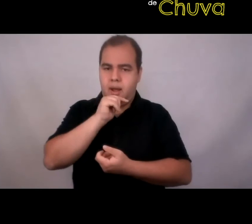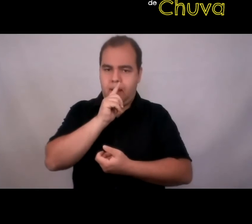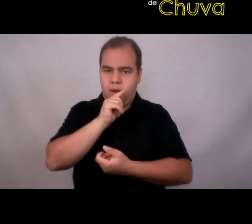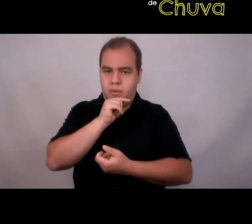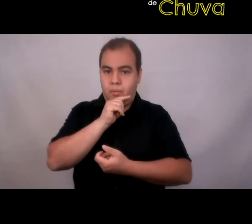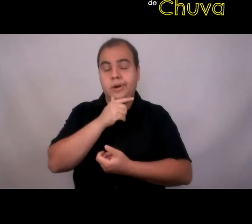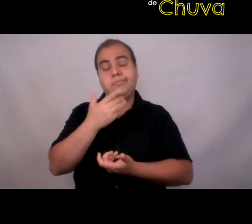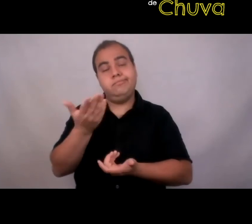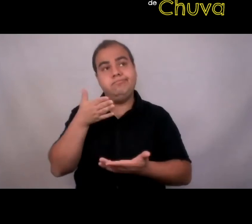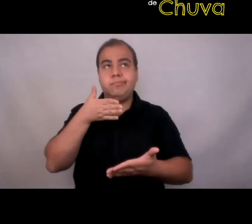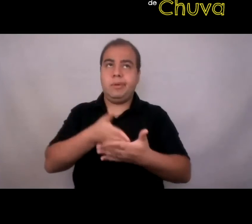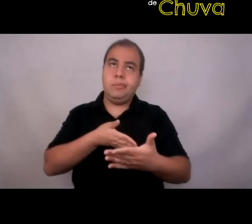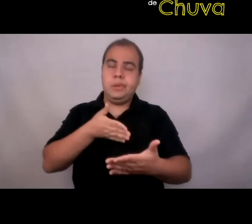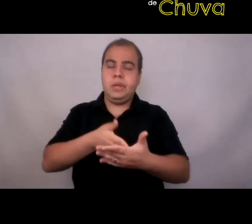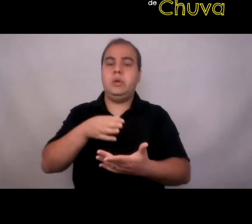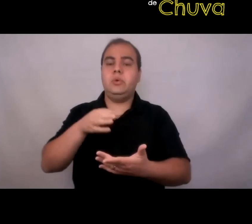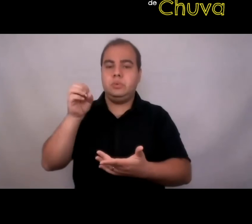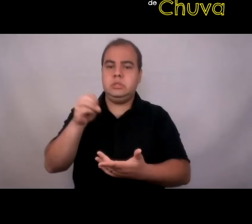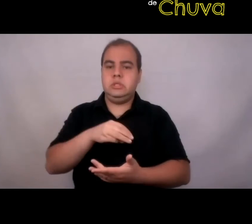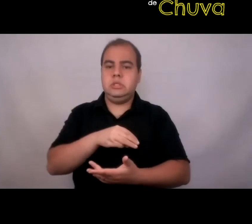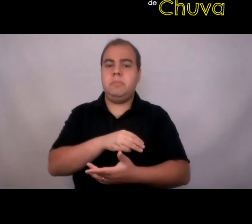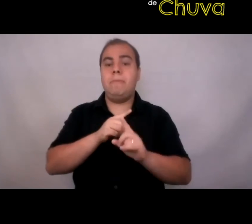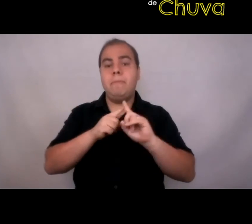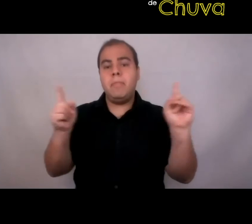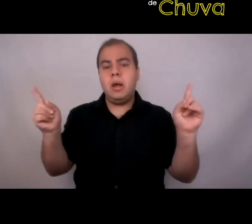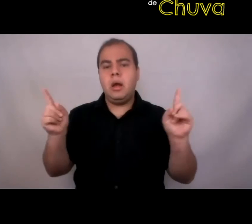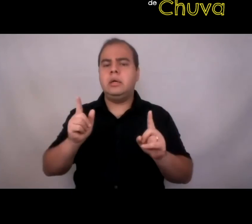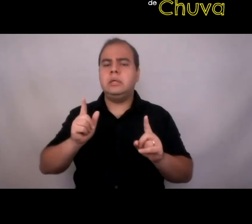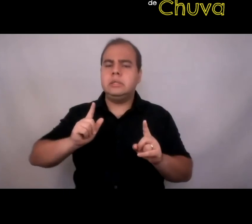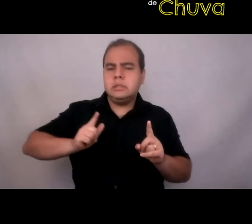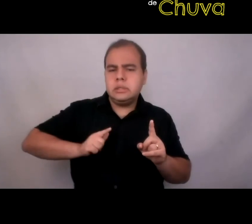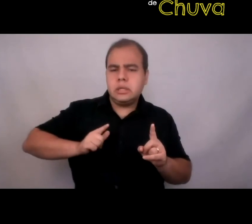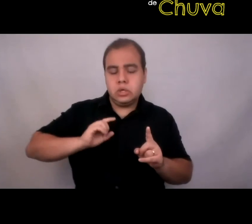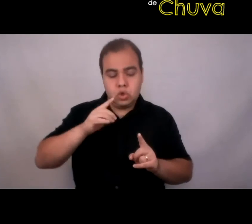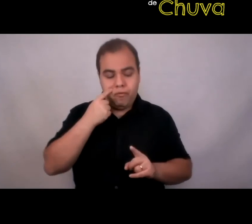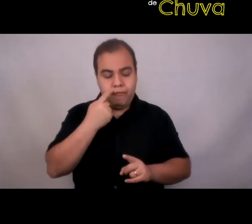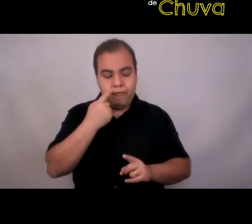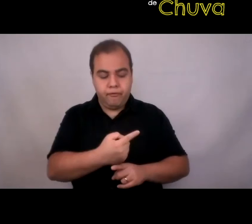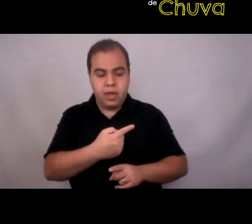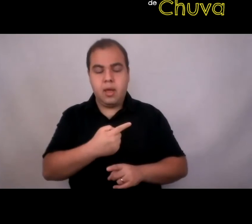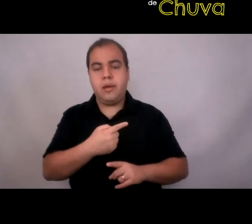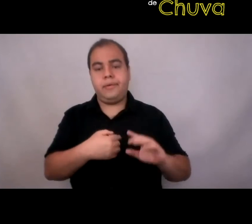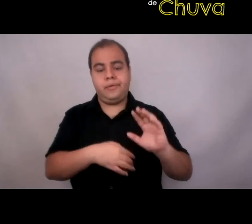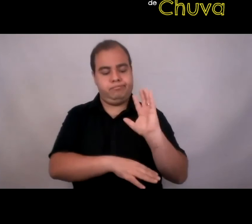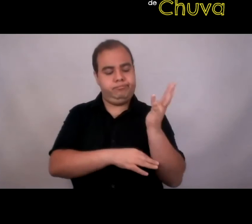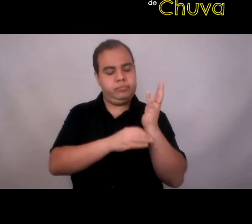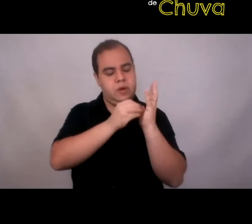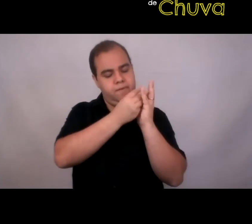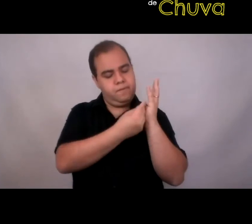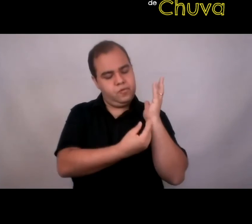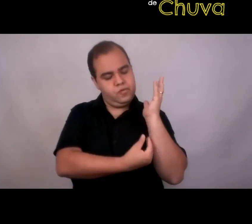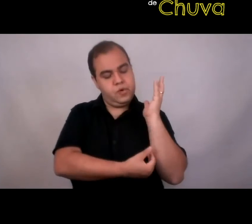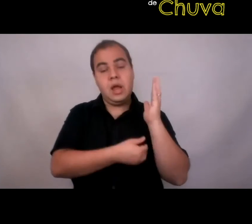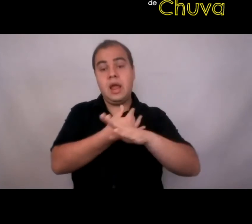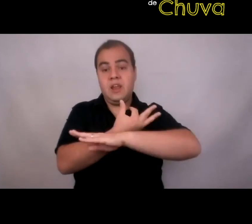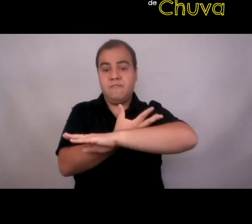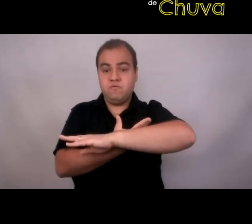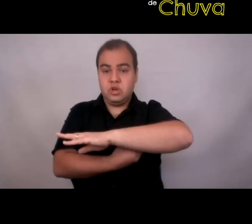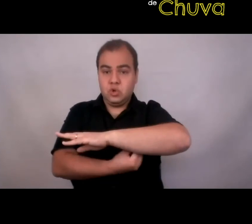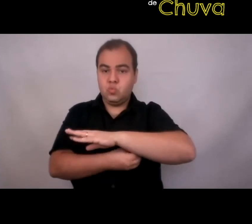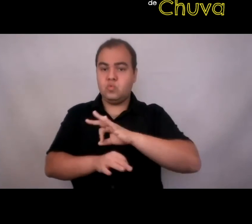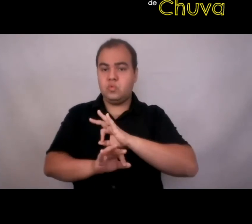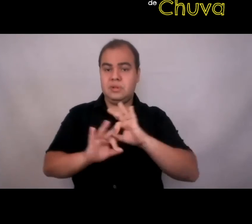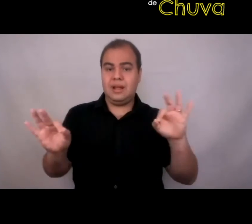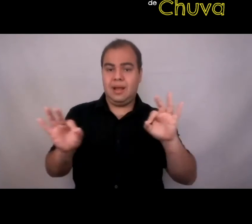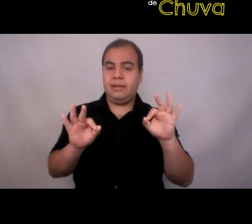bastante limitado, claro, se a gente só estiver contando com evapotranspiração, não tiver nada de infiltração. Mas tem toda